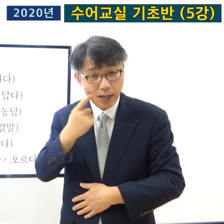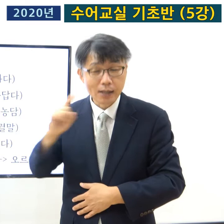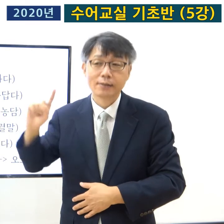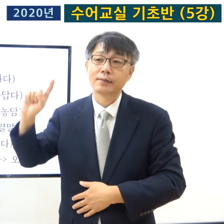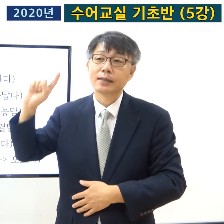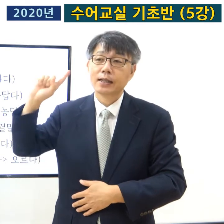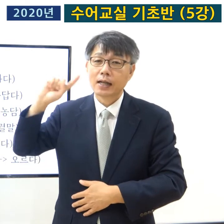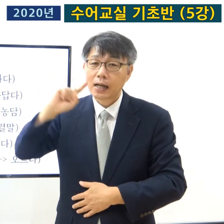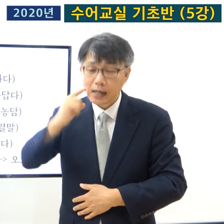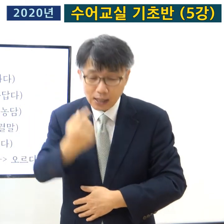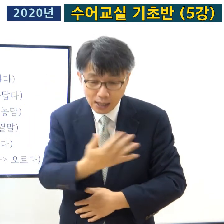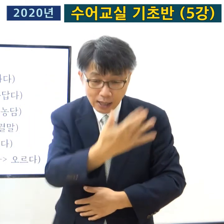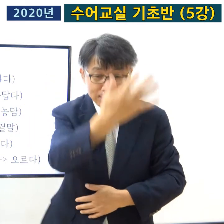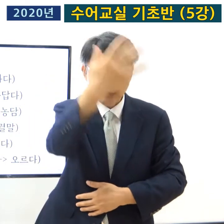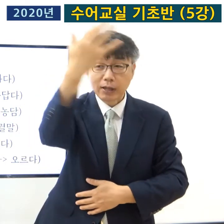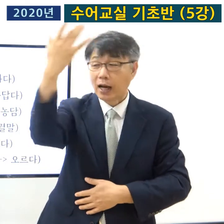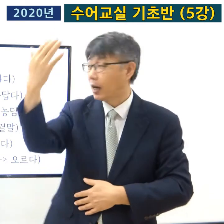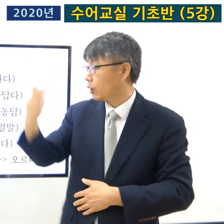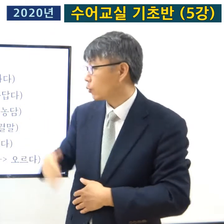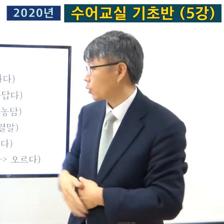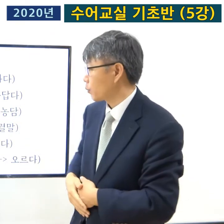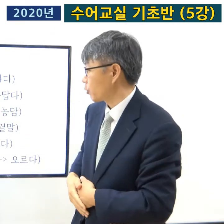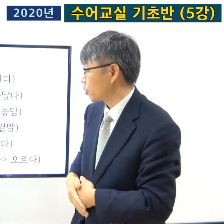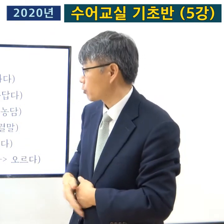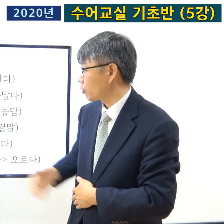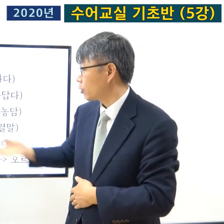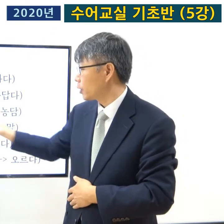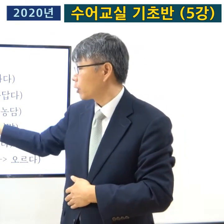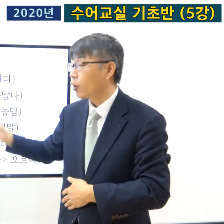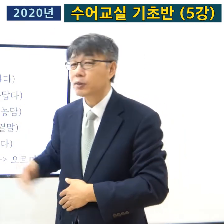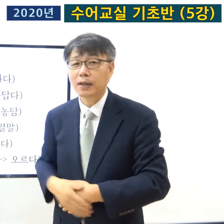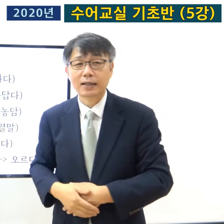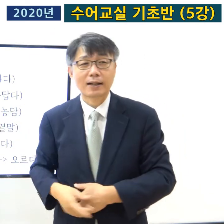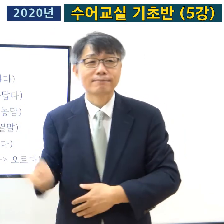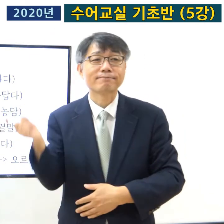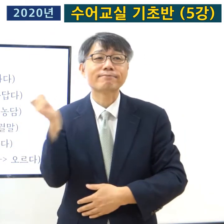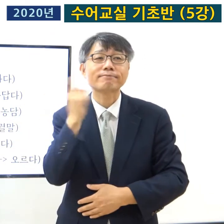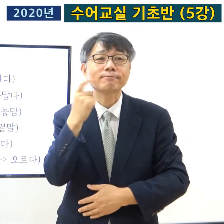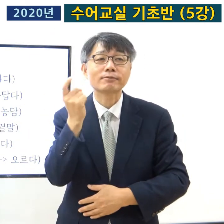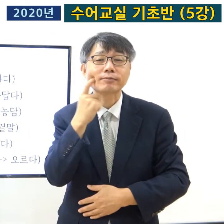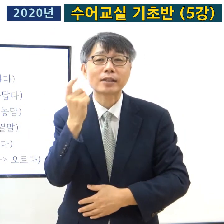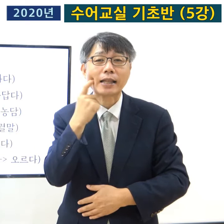예쁘다, 아름답다 그렇게 표현해 주시고요. 거짓말하다.